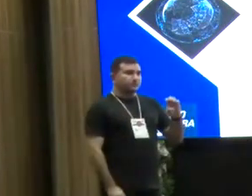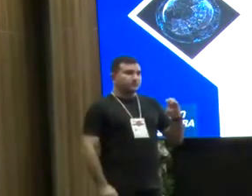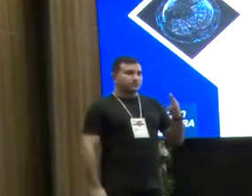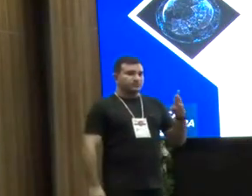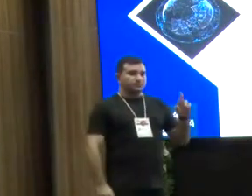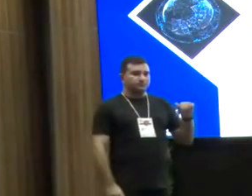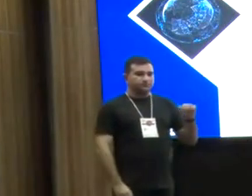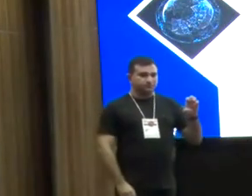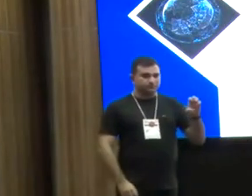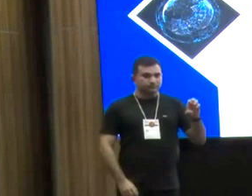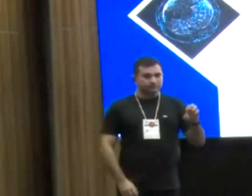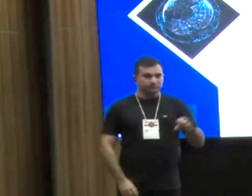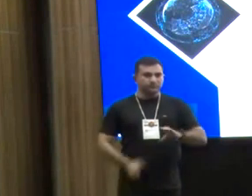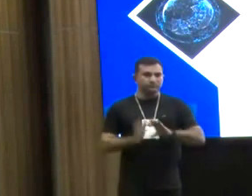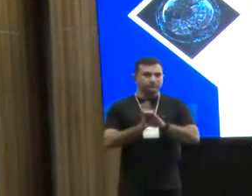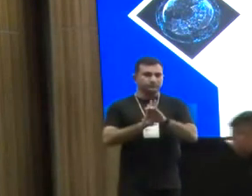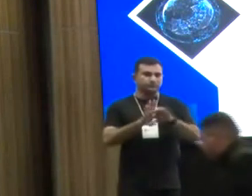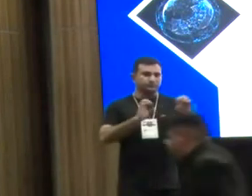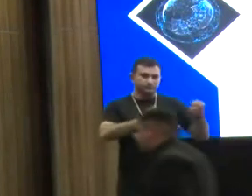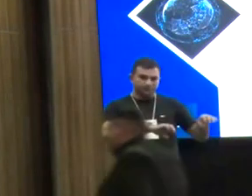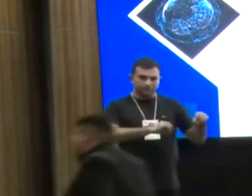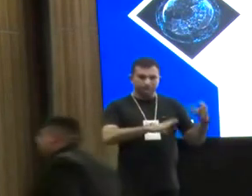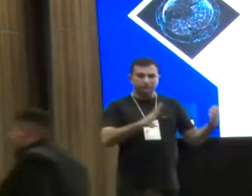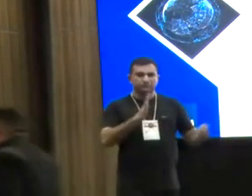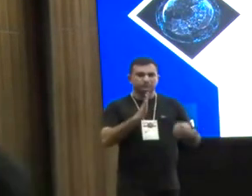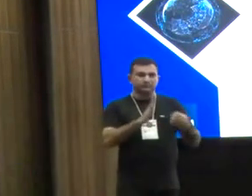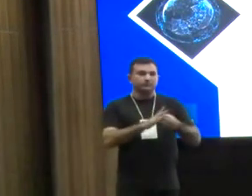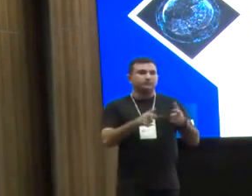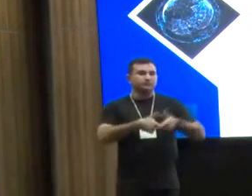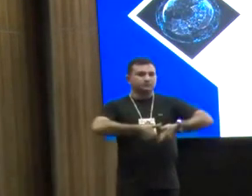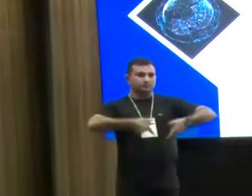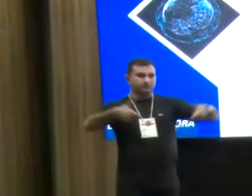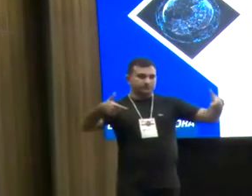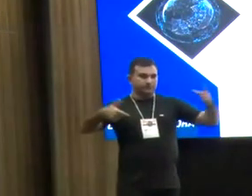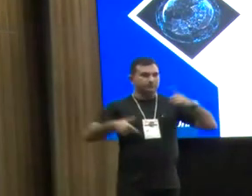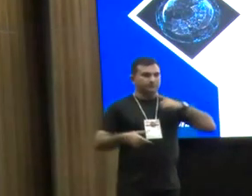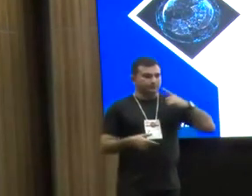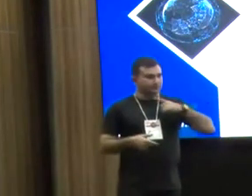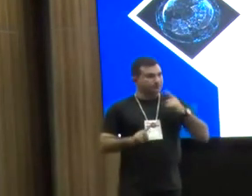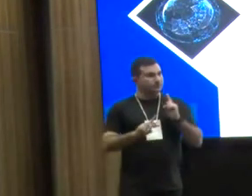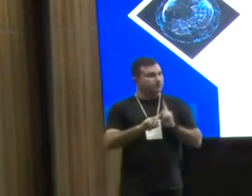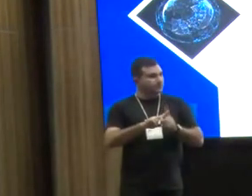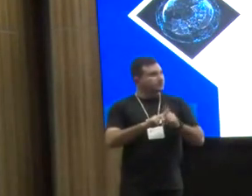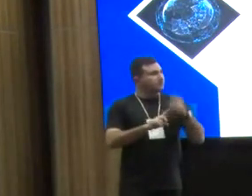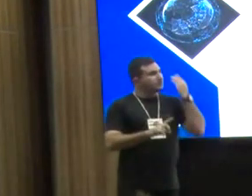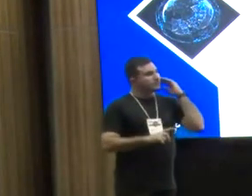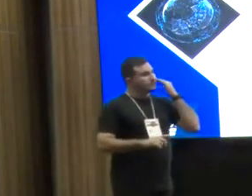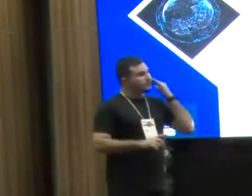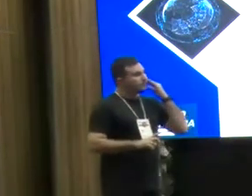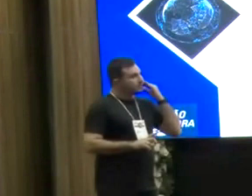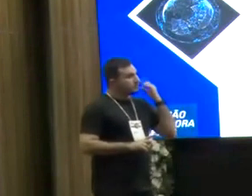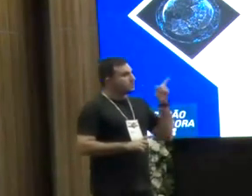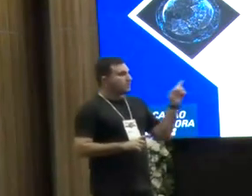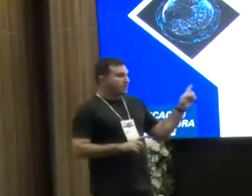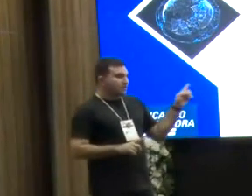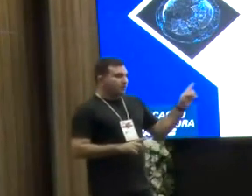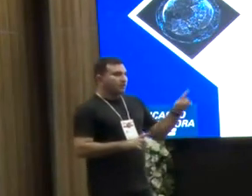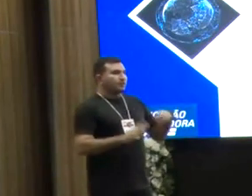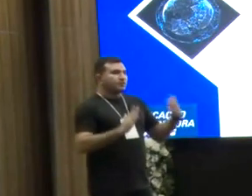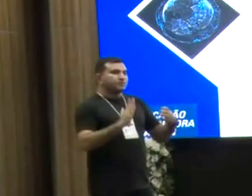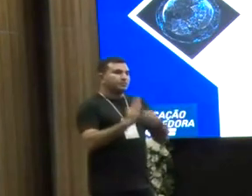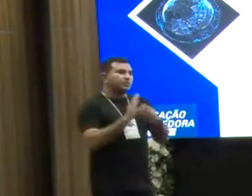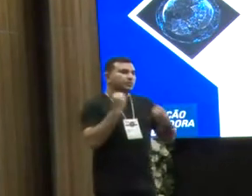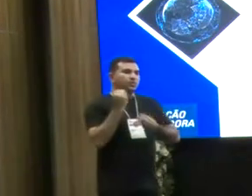concepção de educação empreendedora é muito mais rica, porque ele entende o empreendedorismo como